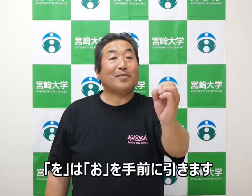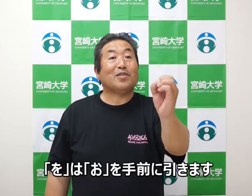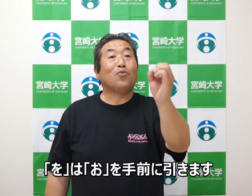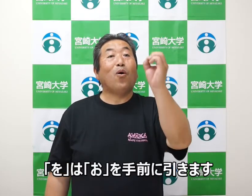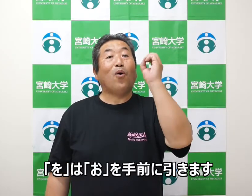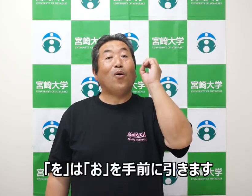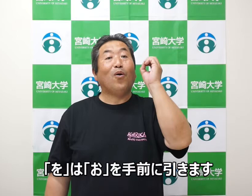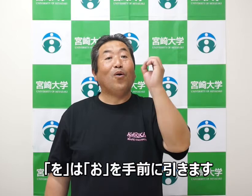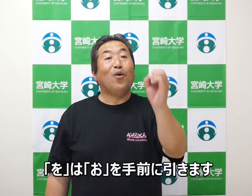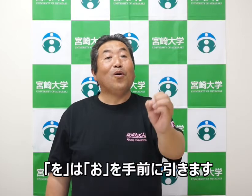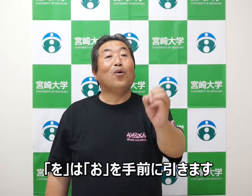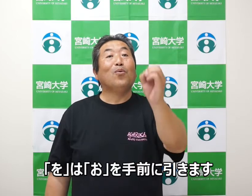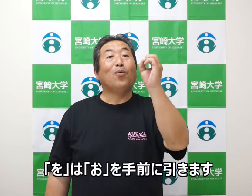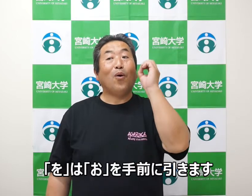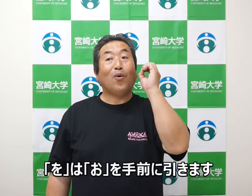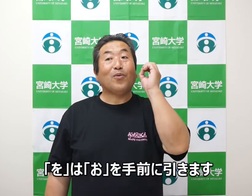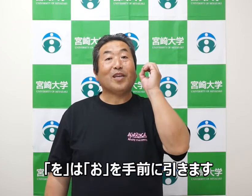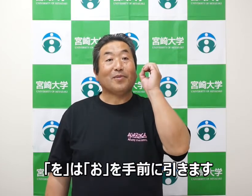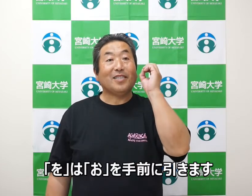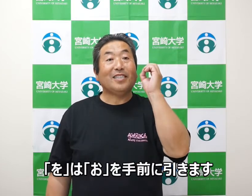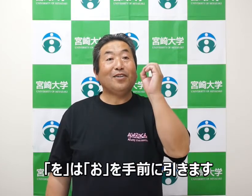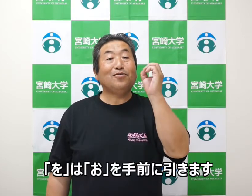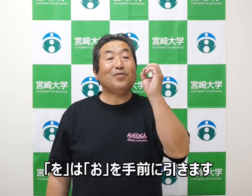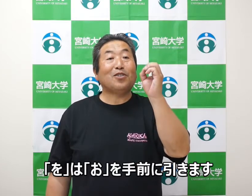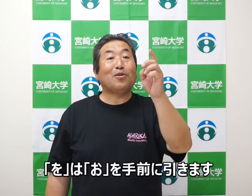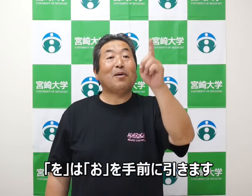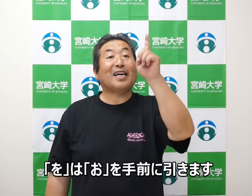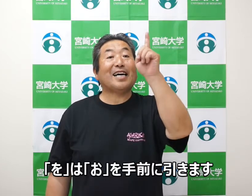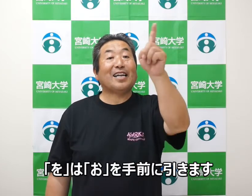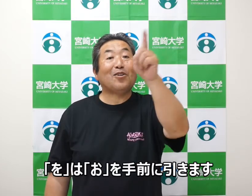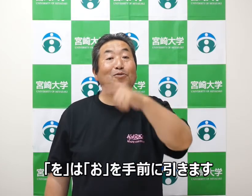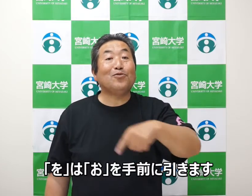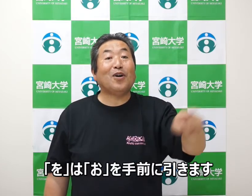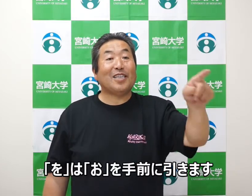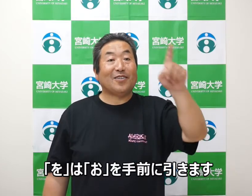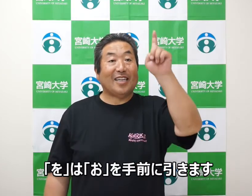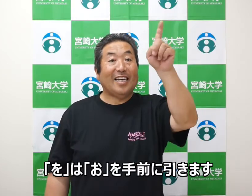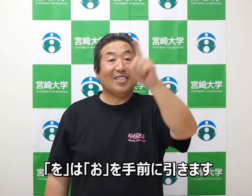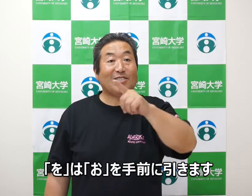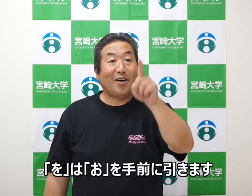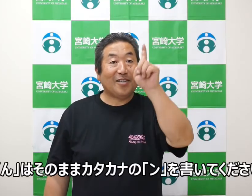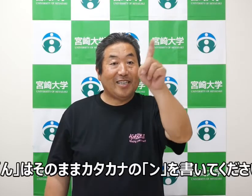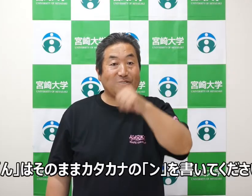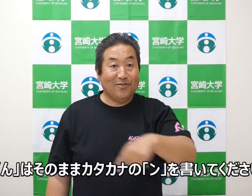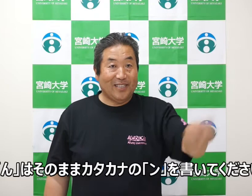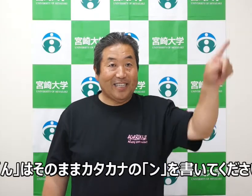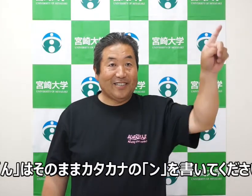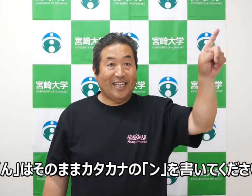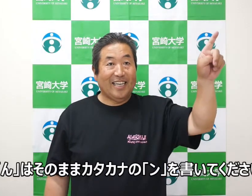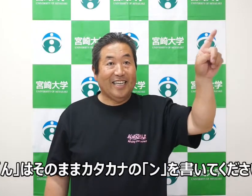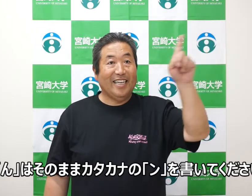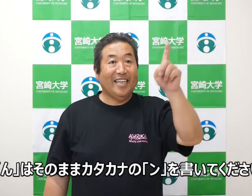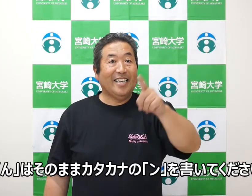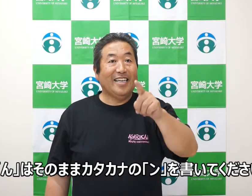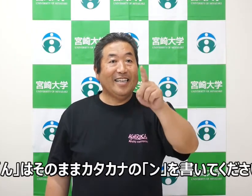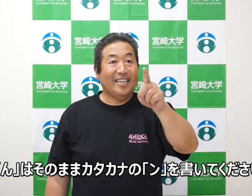を、をって来ます。で、うんはそのまま肩からのうんを書いてください。素直に、うんって書いてください。う